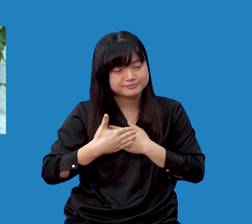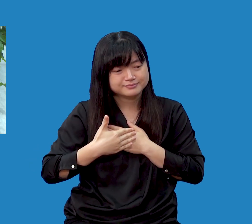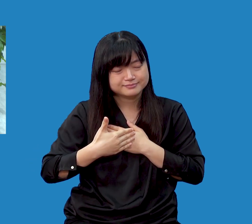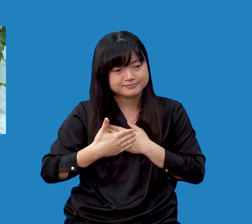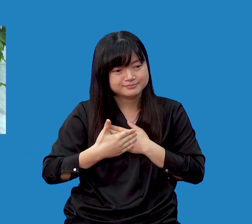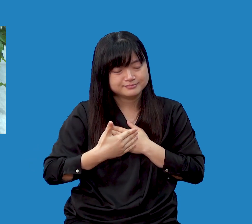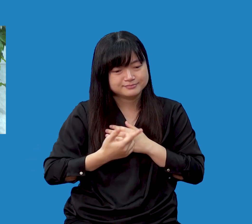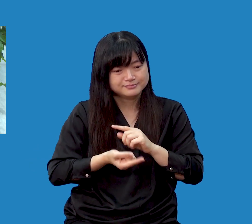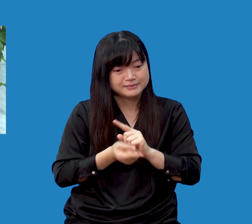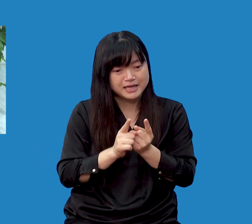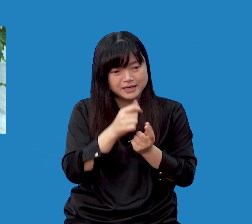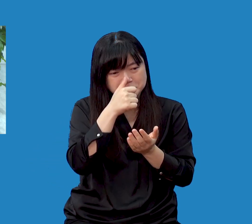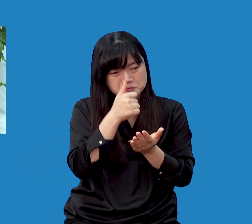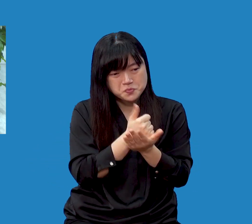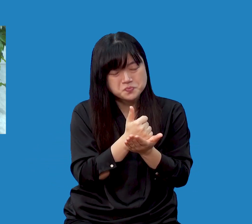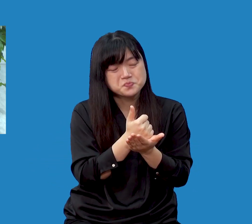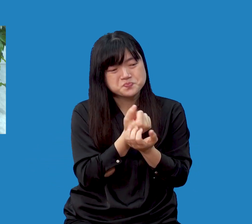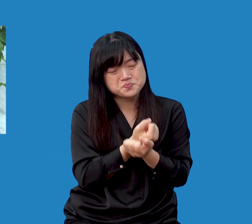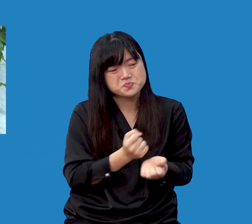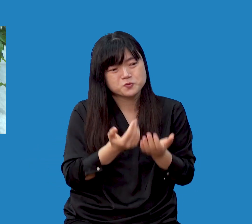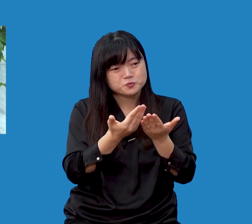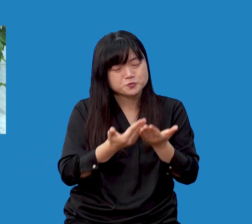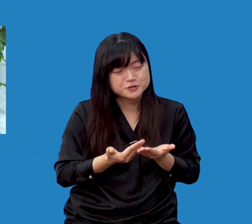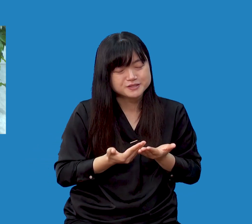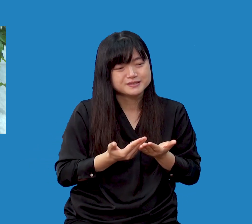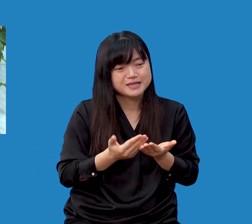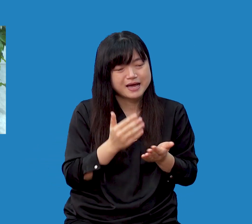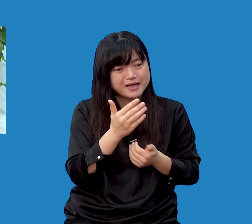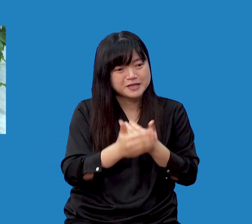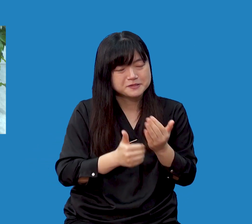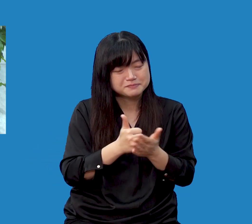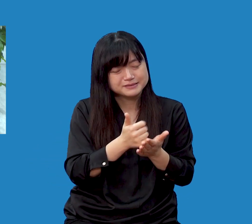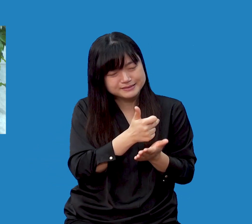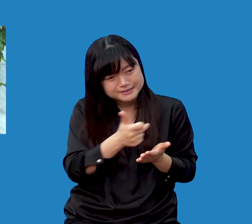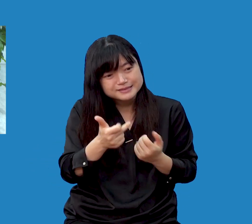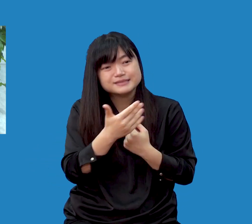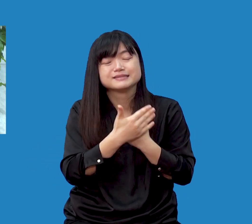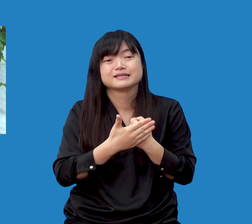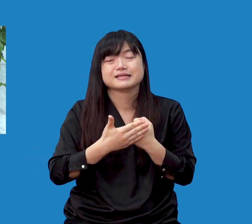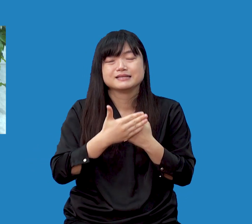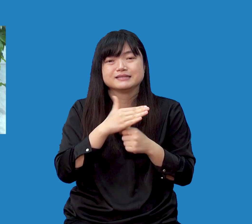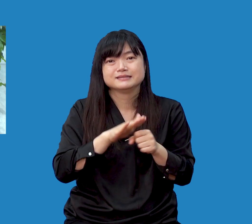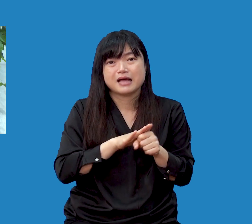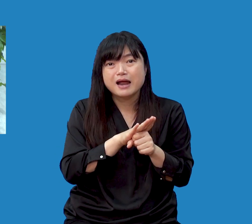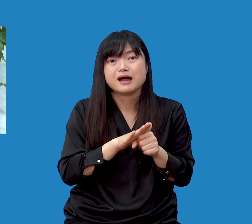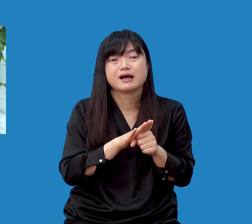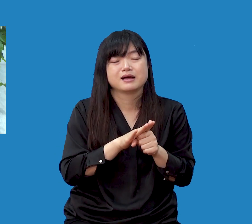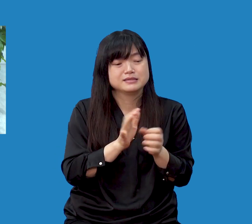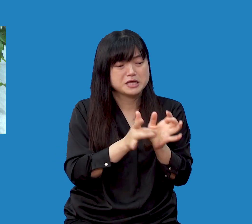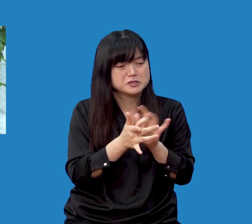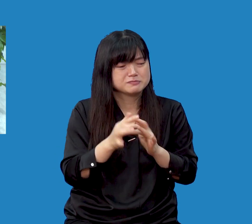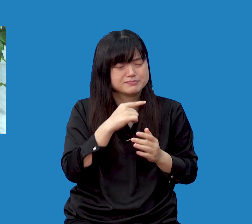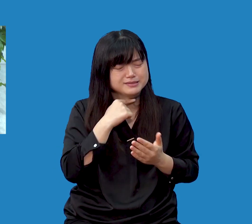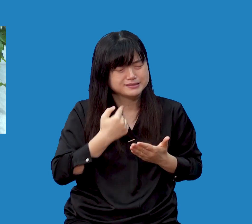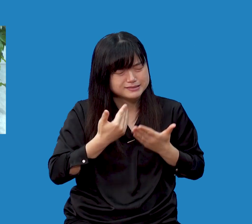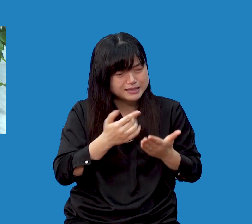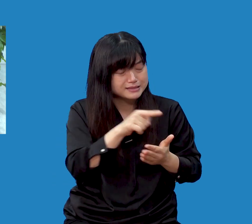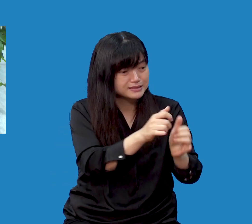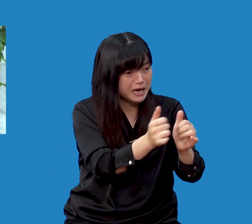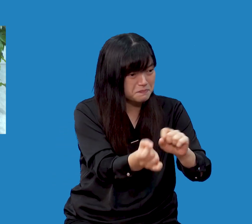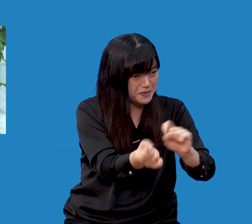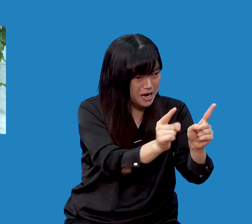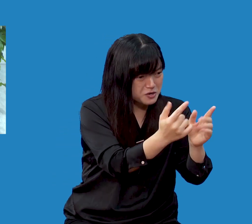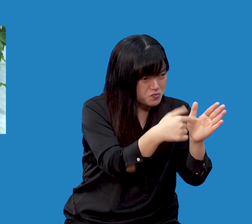대속물로 내어주신 하나님의 그 크신 사랑, 예수님의 그 희생, 그 사람을 살리기